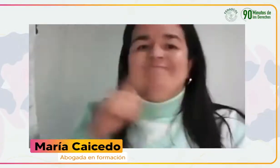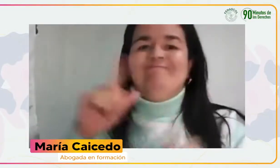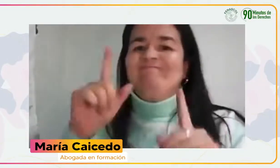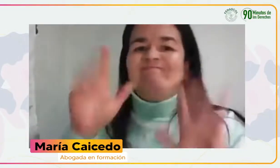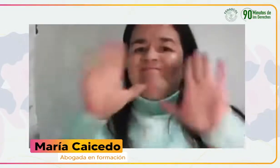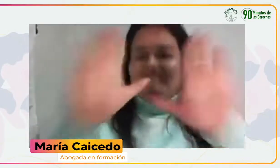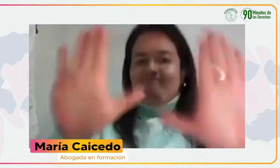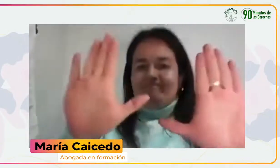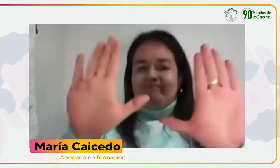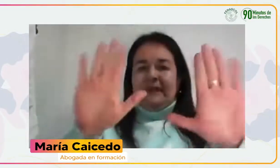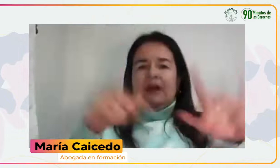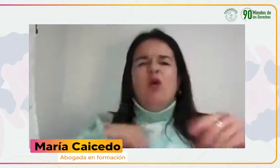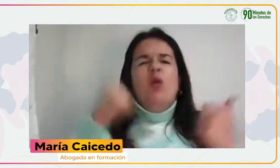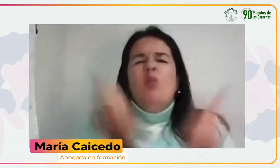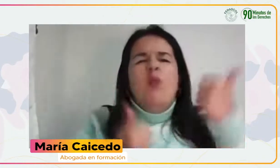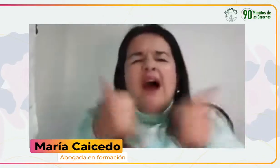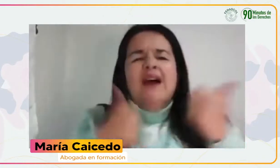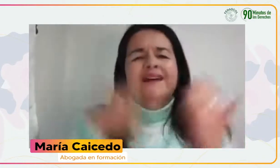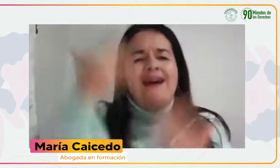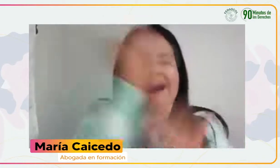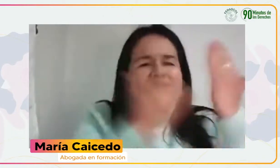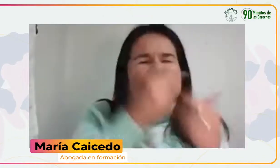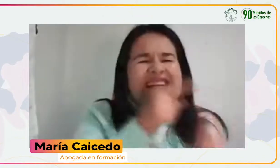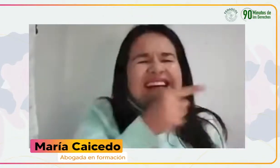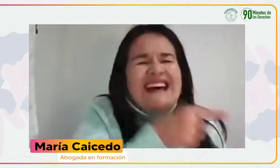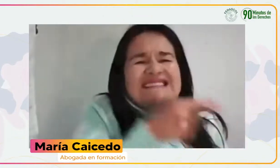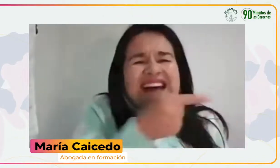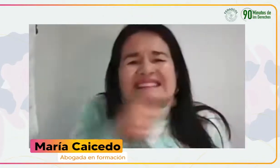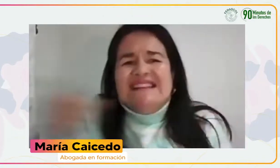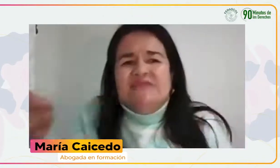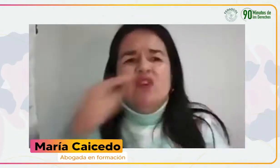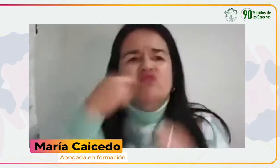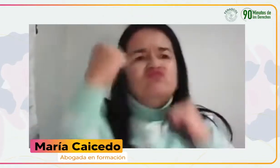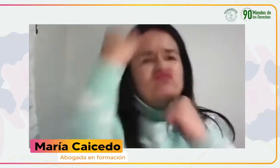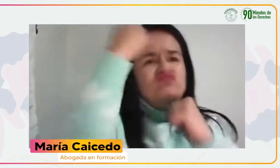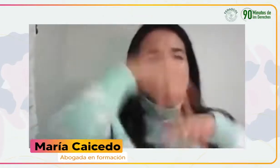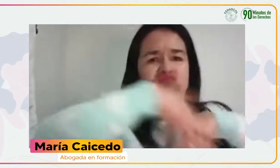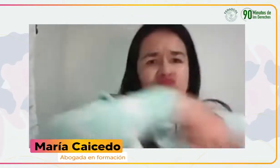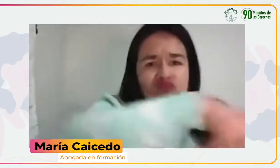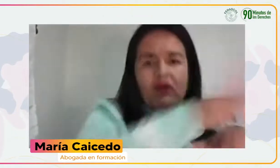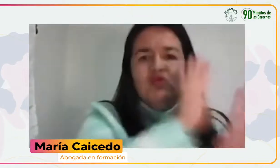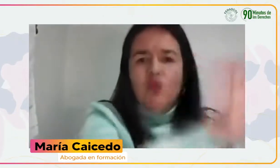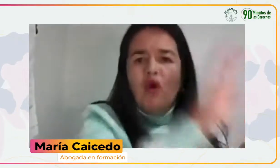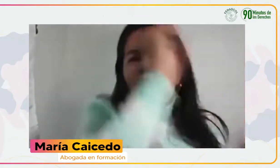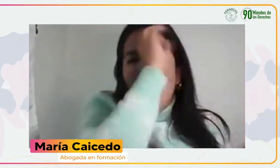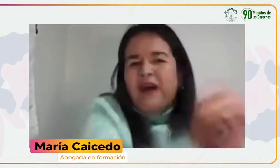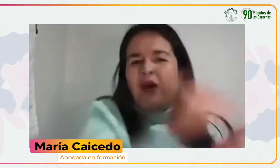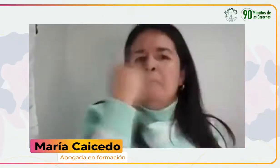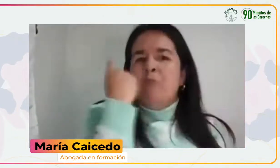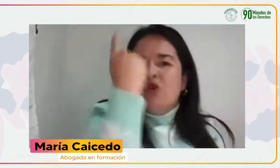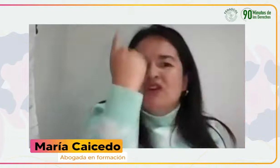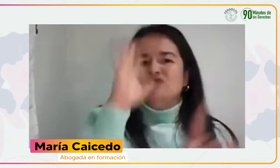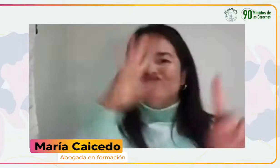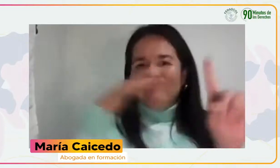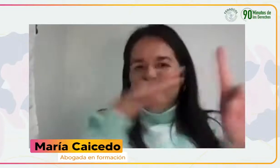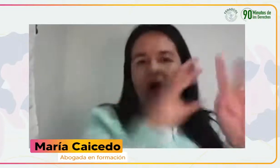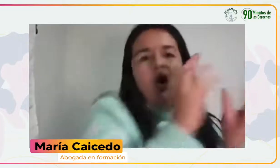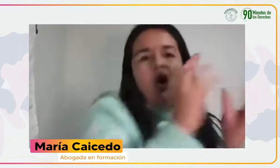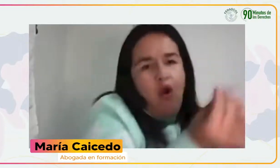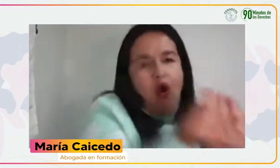realmente decimos, bueno, hay que analizar muy bien a qué hace referencia el movimiento